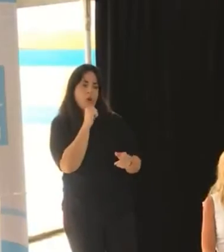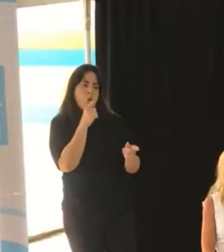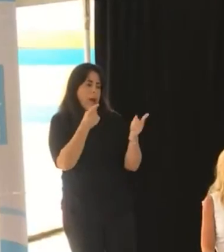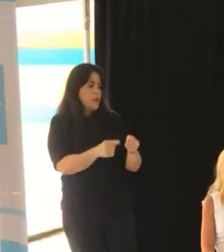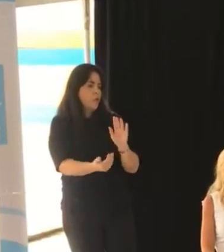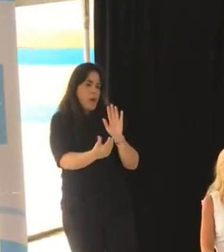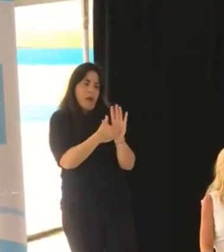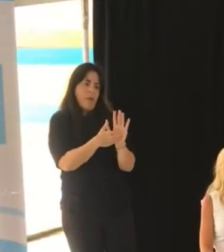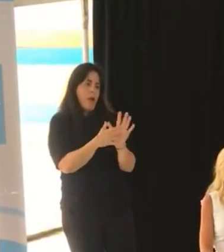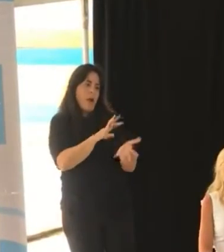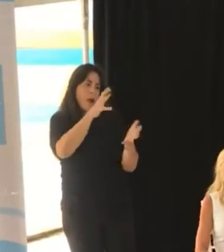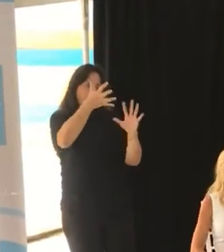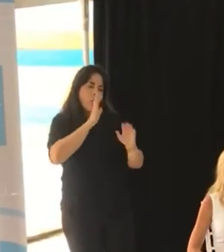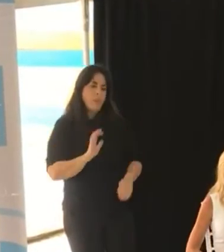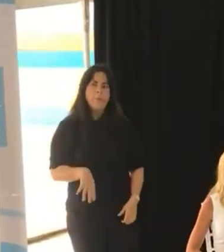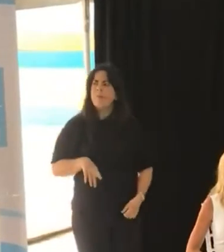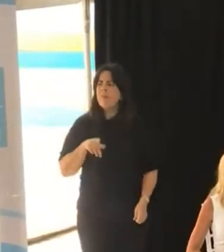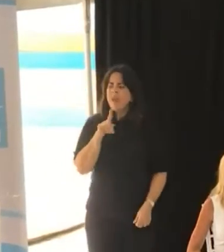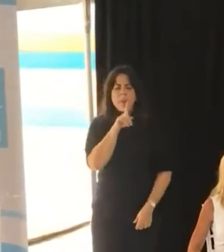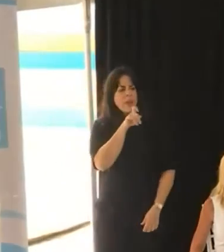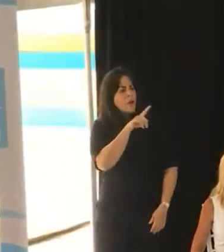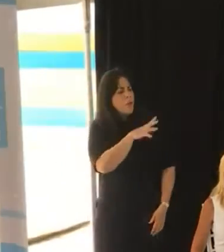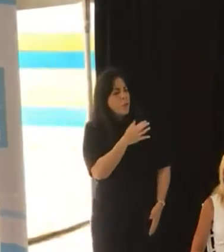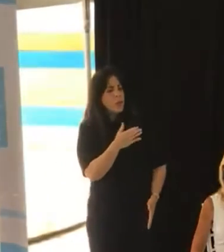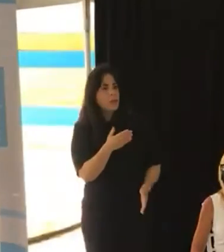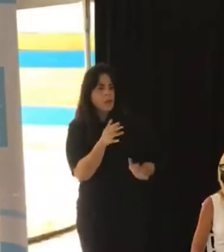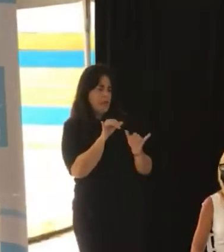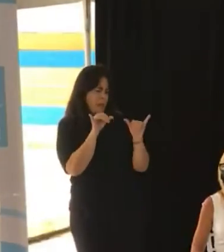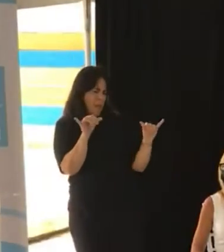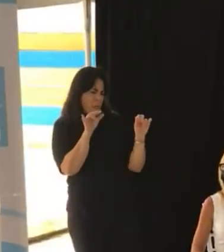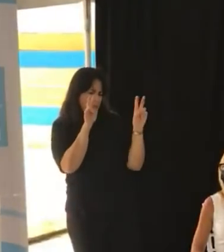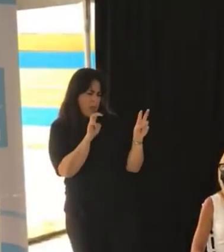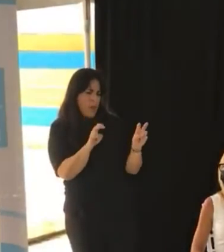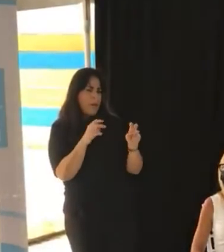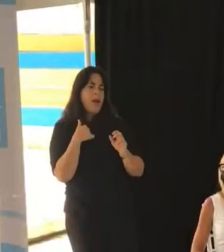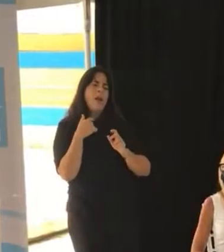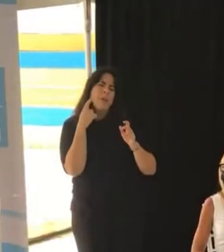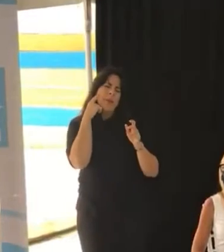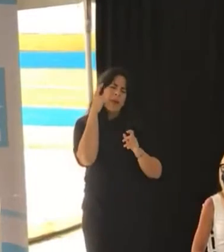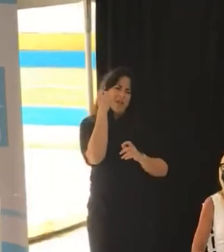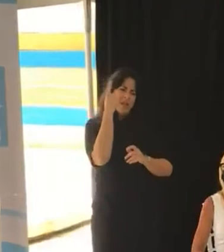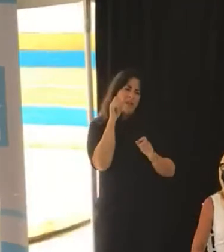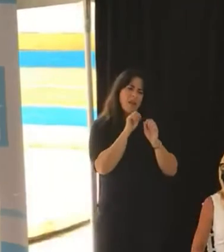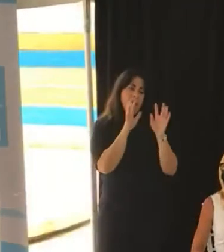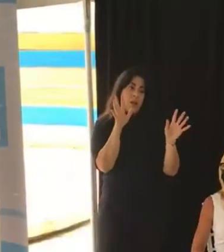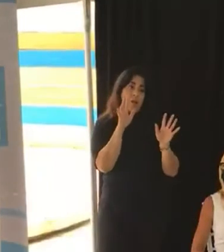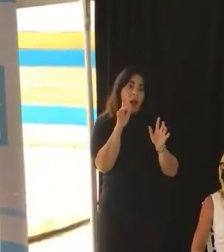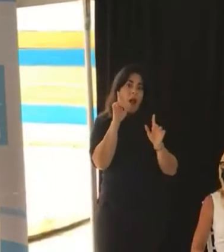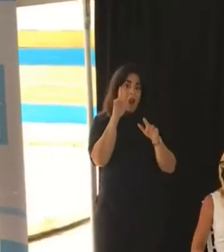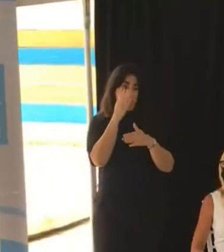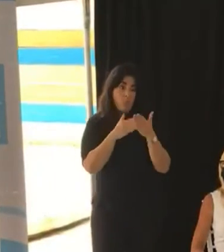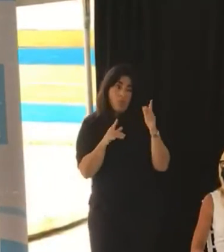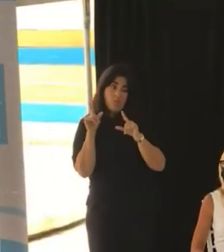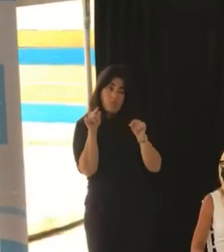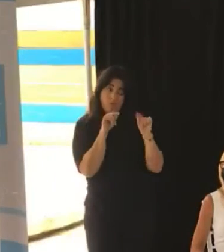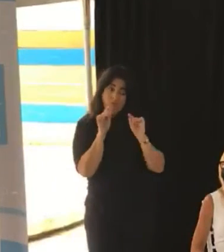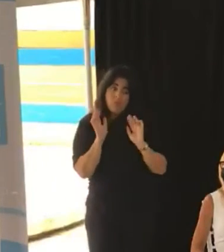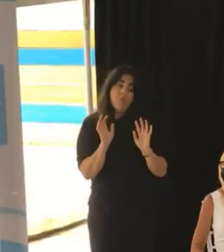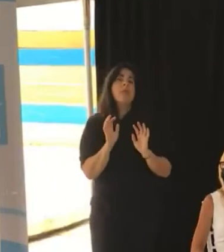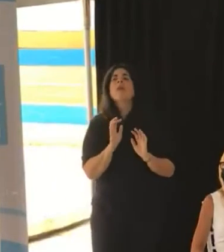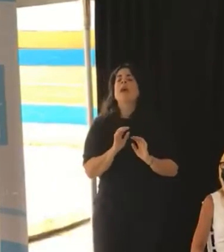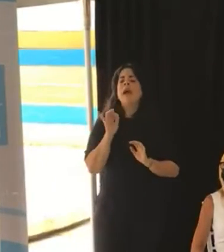repetir. Sobre ese mismo tema, es para aclarar, sí, porque ha habido un rumor en ese sentido. Sí. Ese descuadre no se